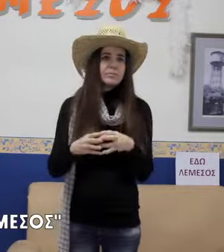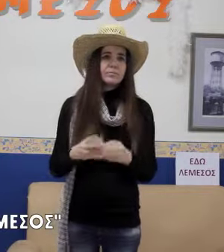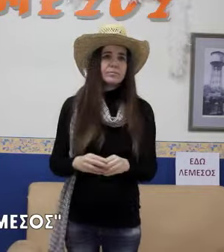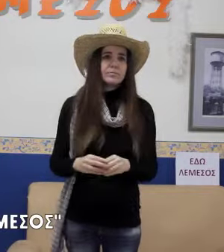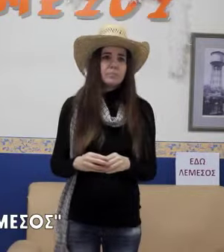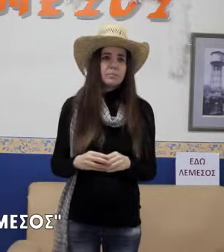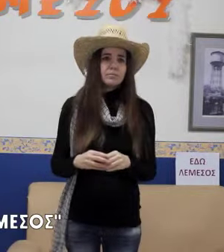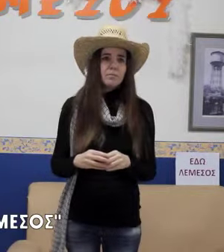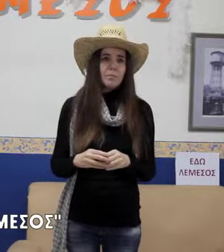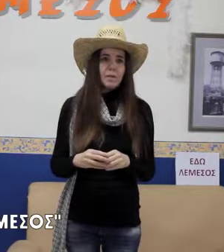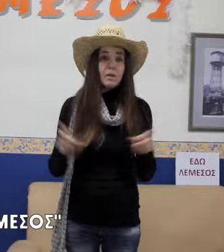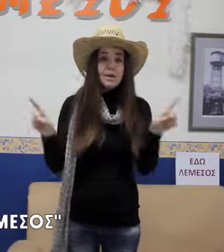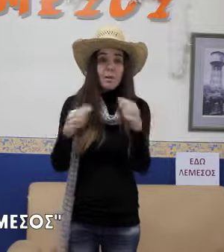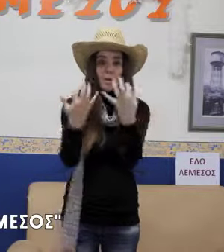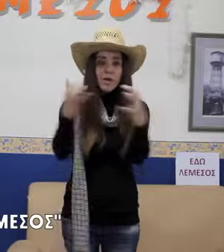η χοροδία Μοντέρνη Κερί,